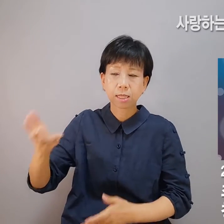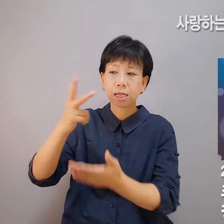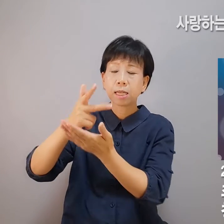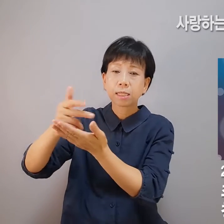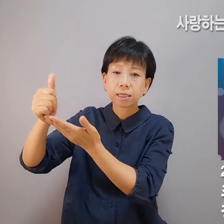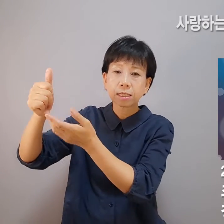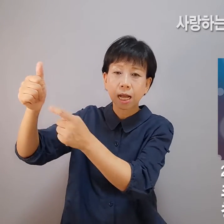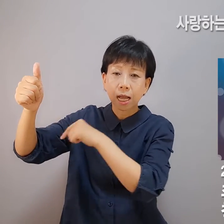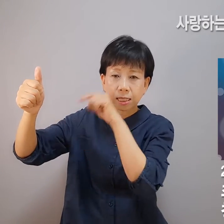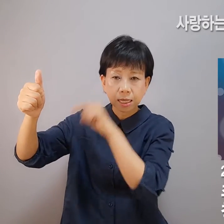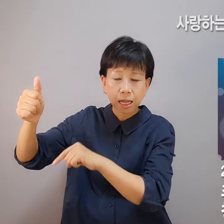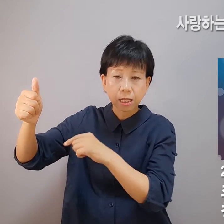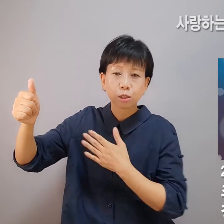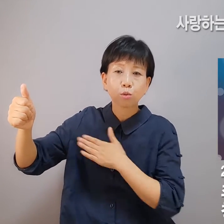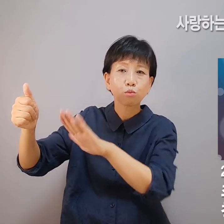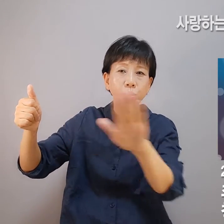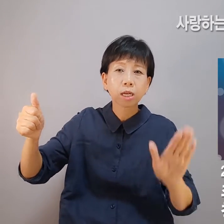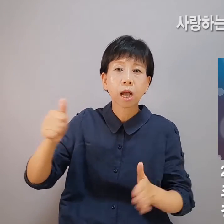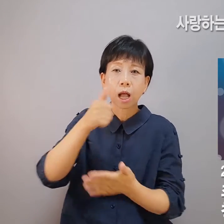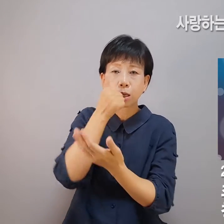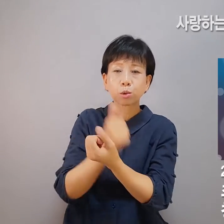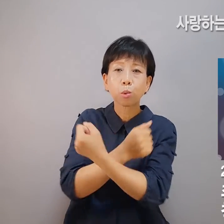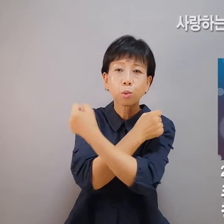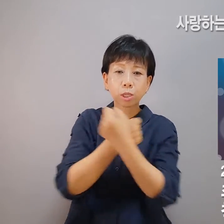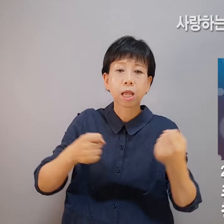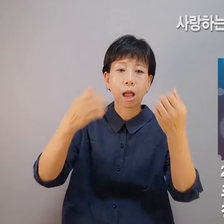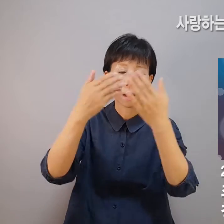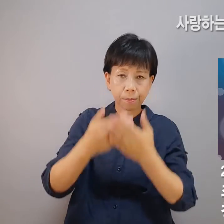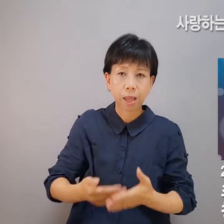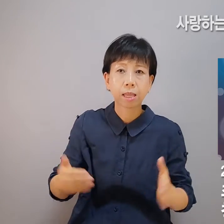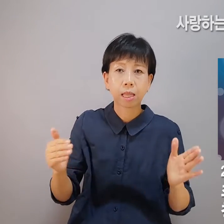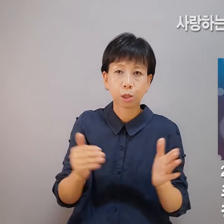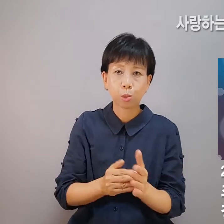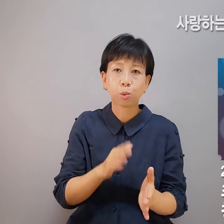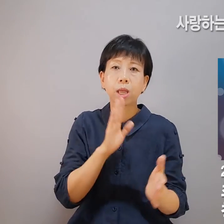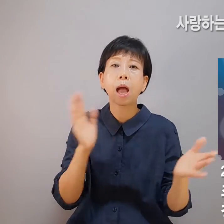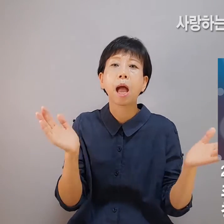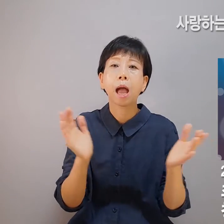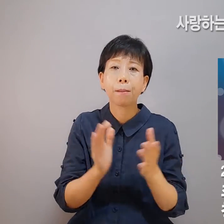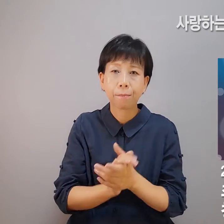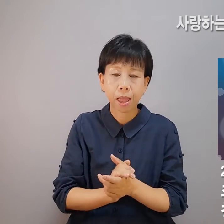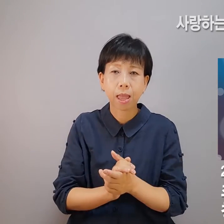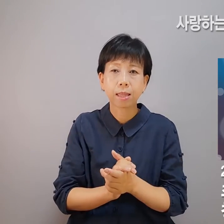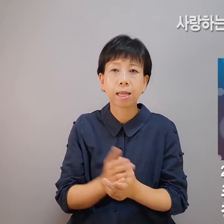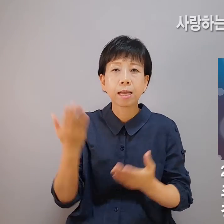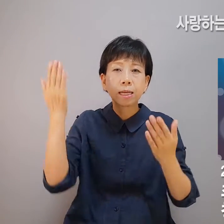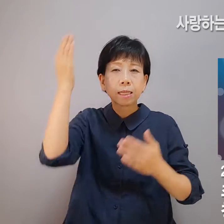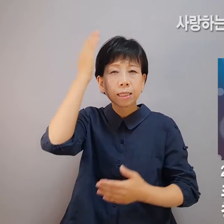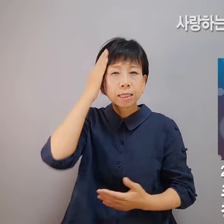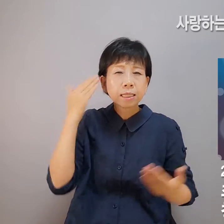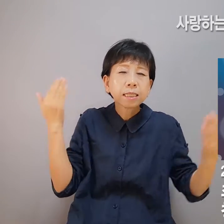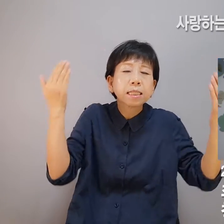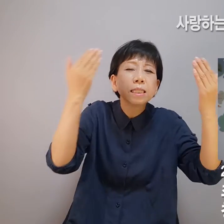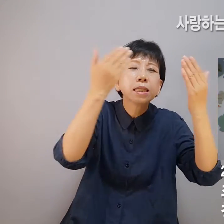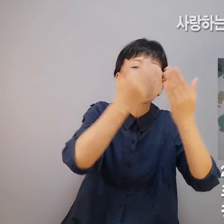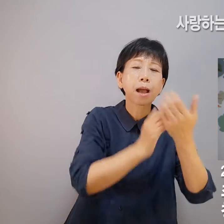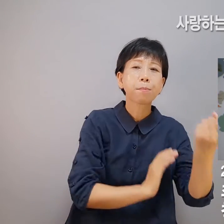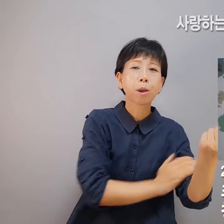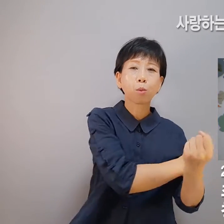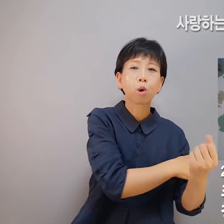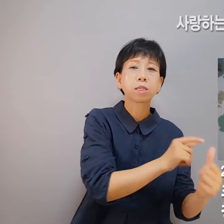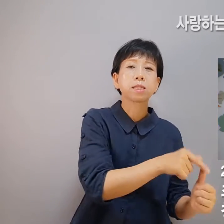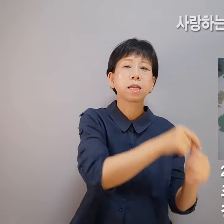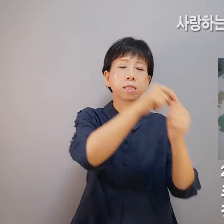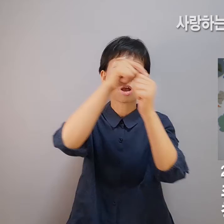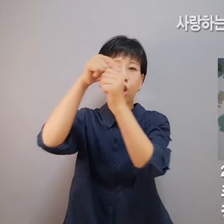아들 안에서 우리가 속량 곧 죄사함을 얻었도다. 아멘. 흑암의 권세에서 우리를